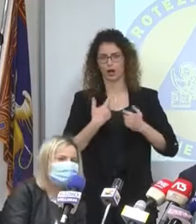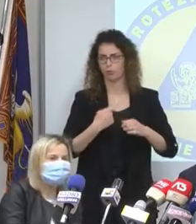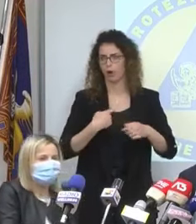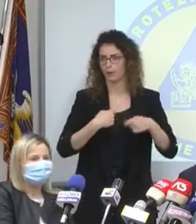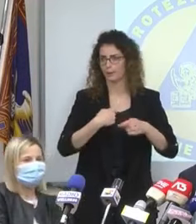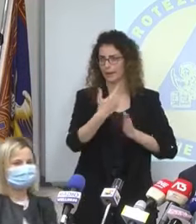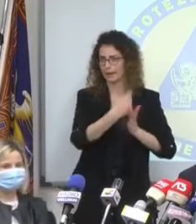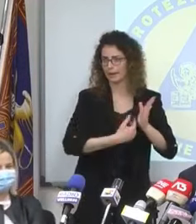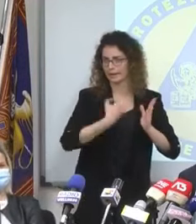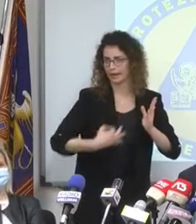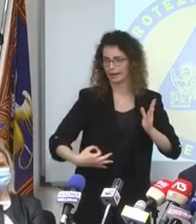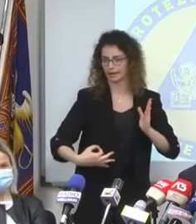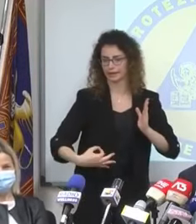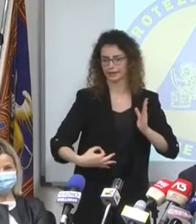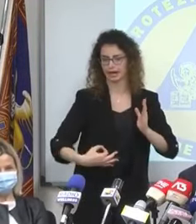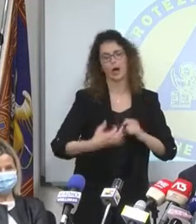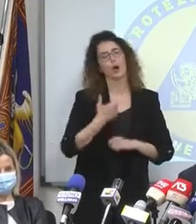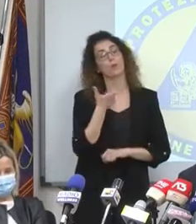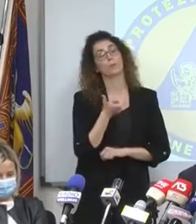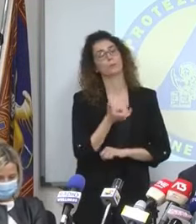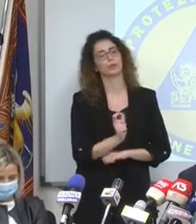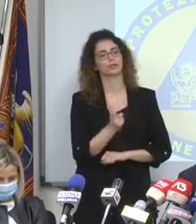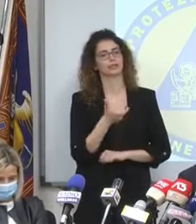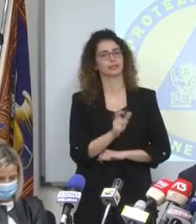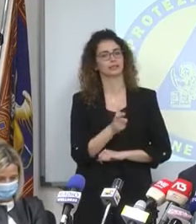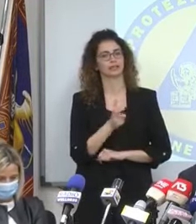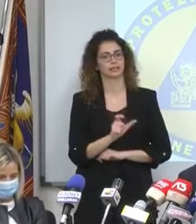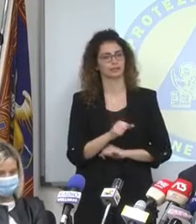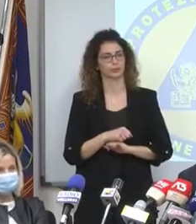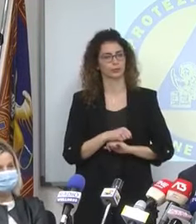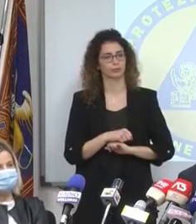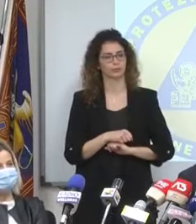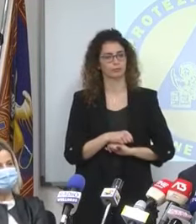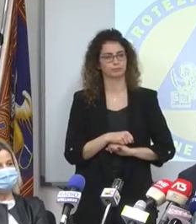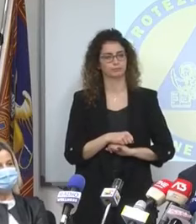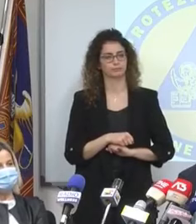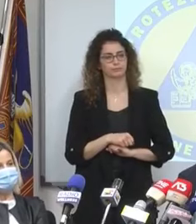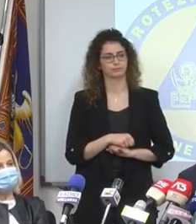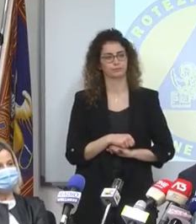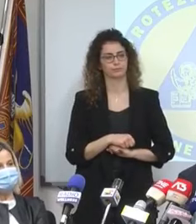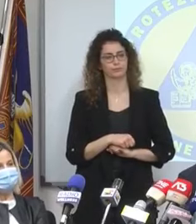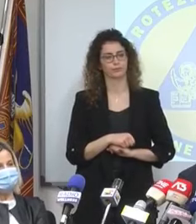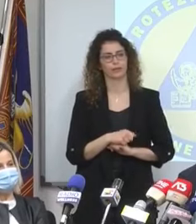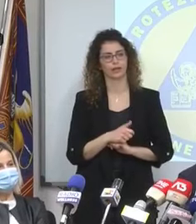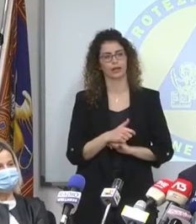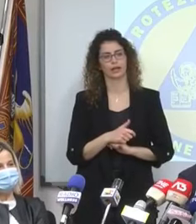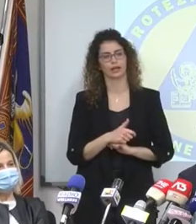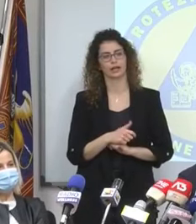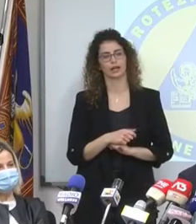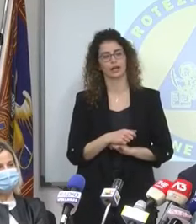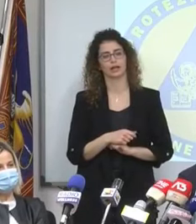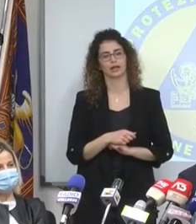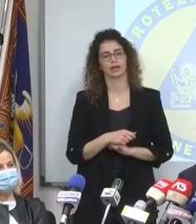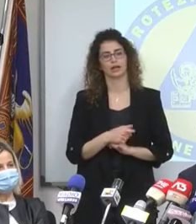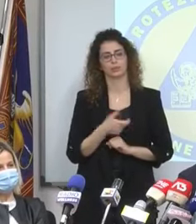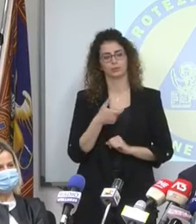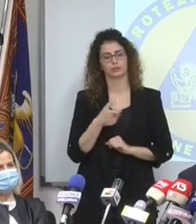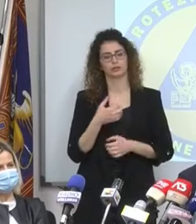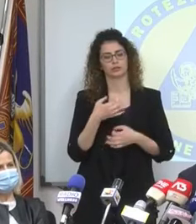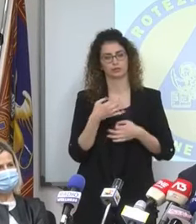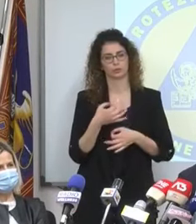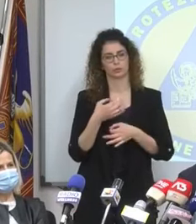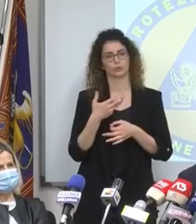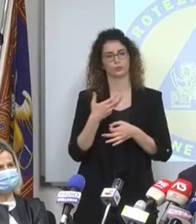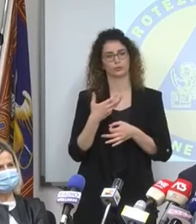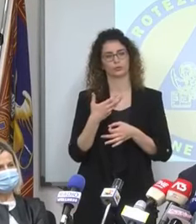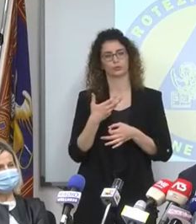che si scrive. No, perché risulterebbe invece che lei abbia avuto una